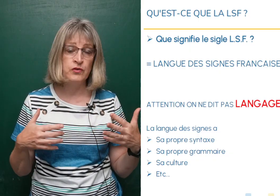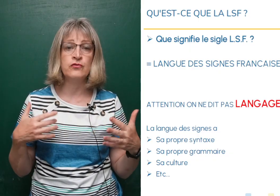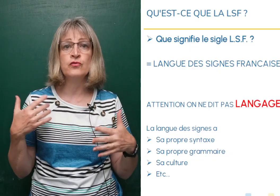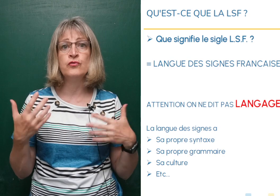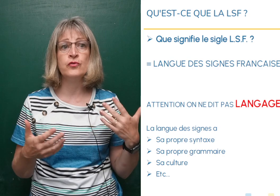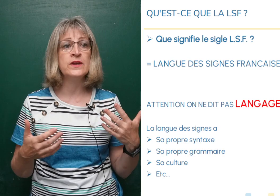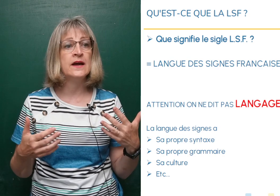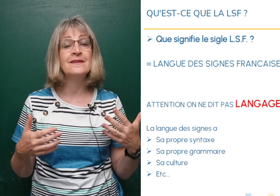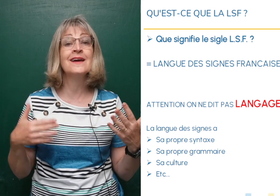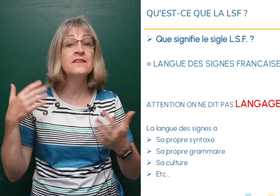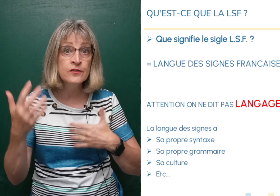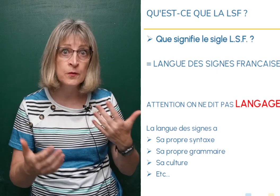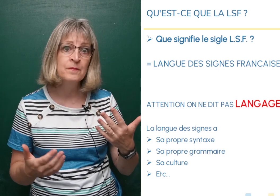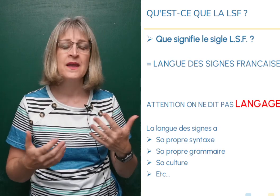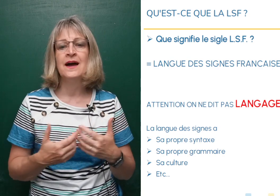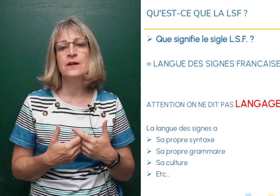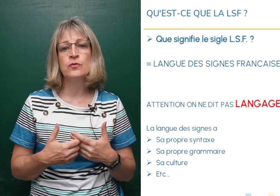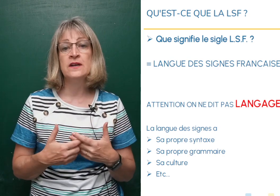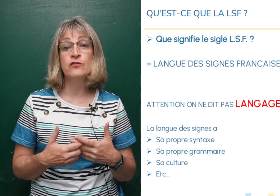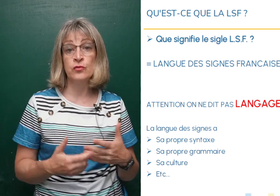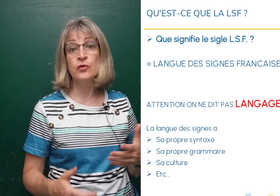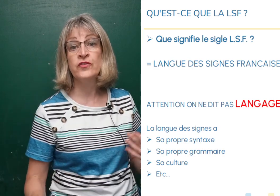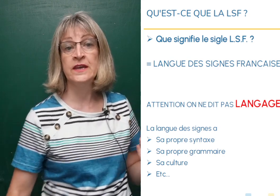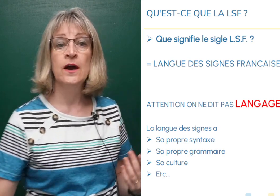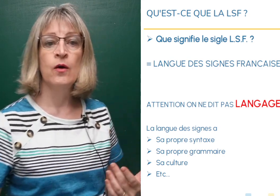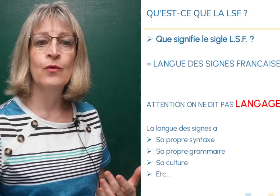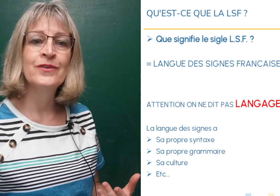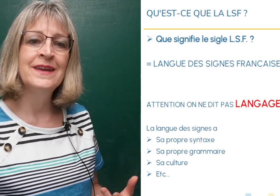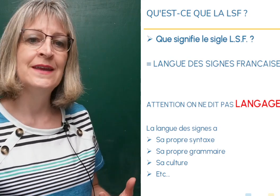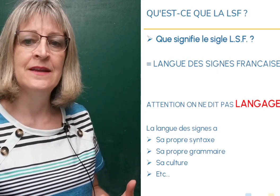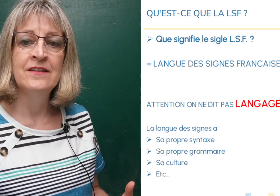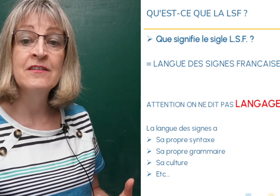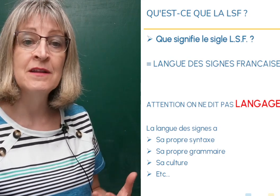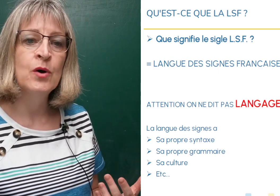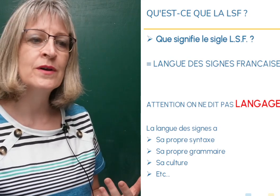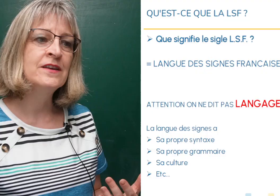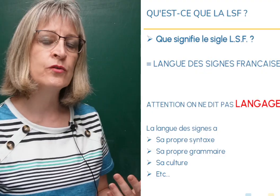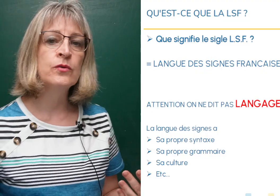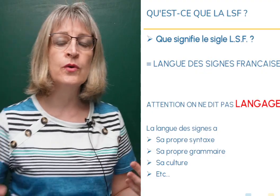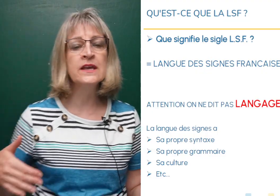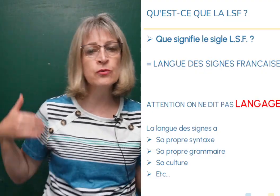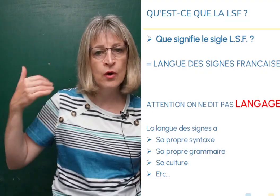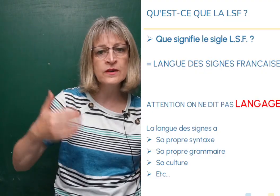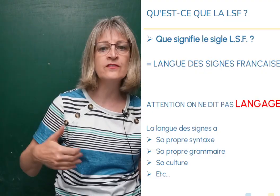une culture, il y a des traditions, hein. Donc, les sourds aussi ont des événements qui sont récurrents, qui se